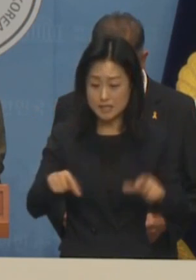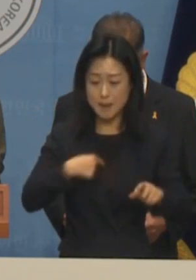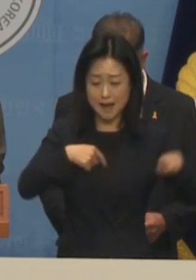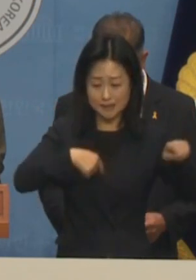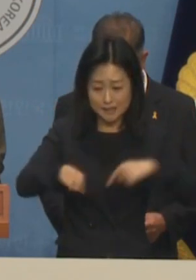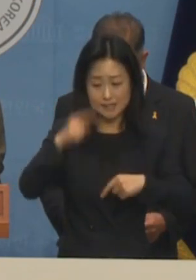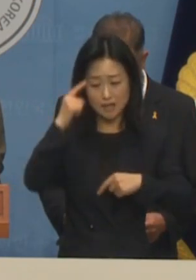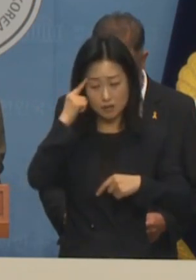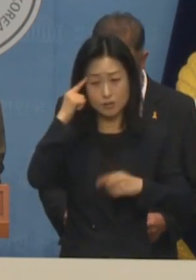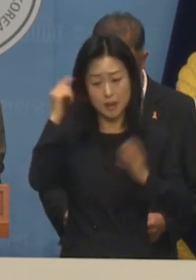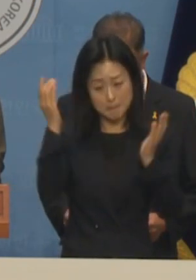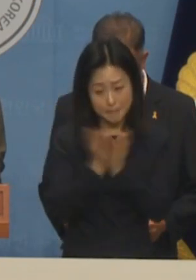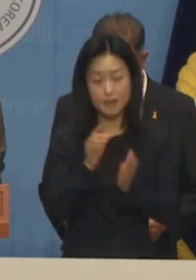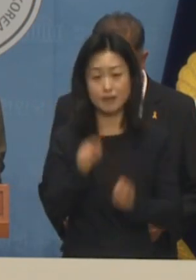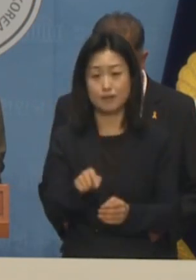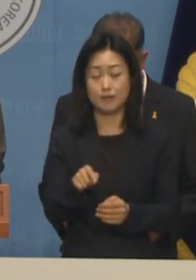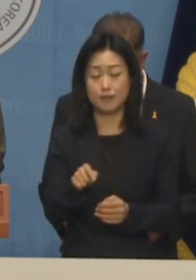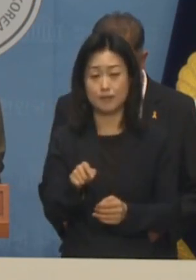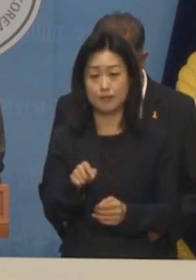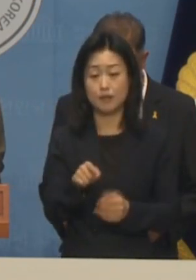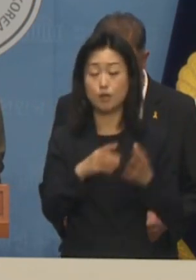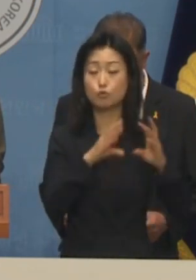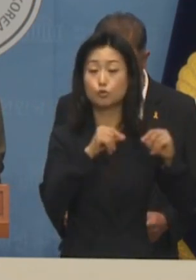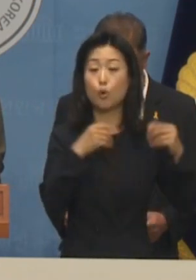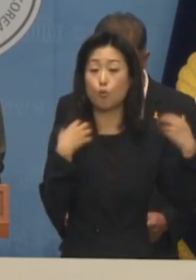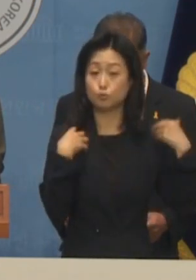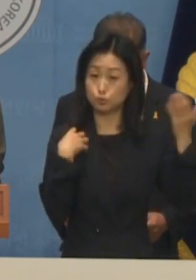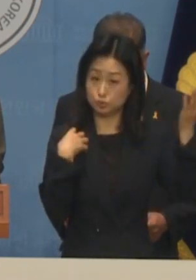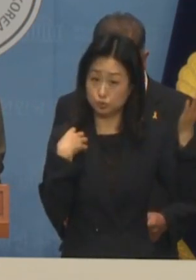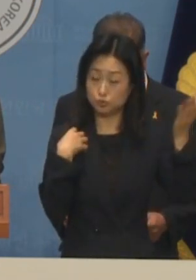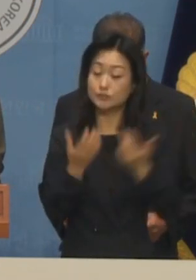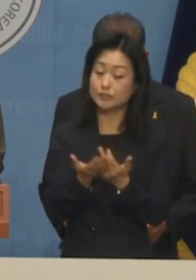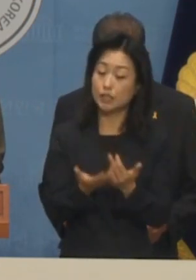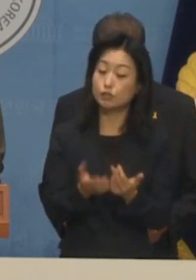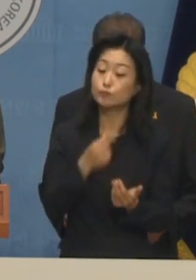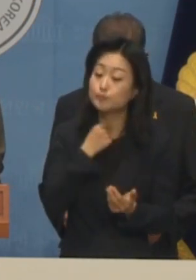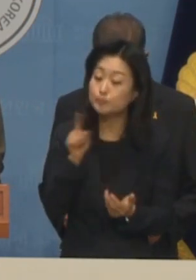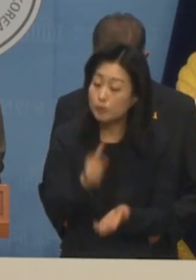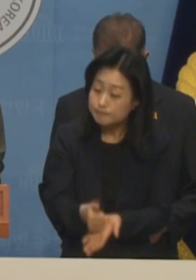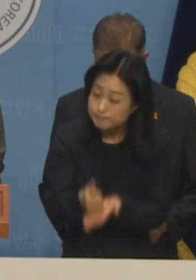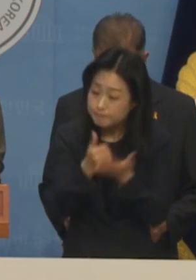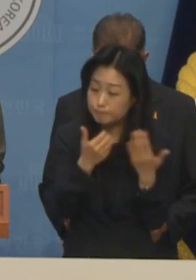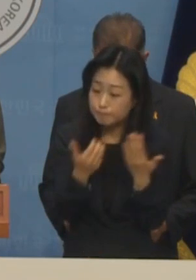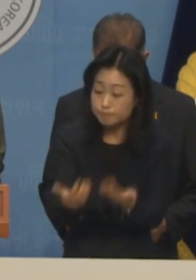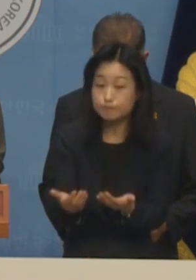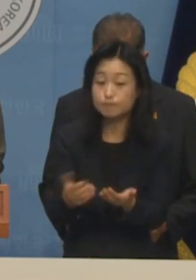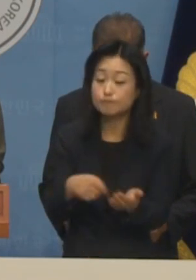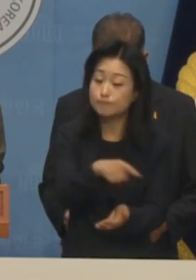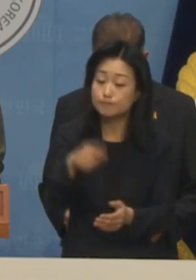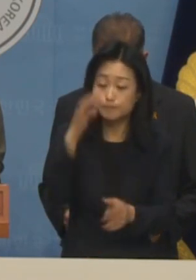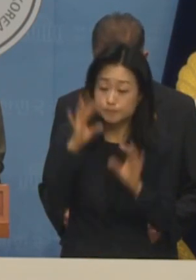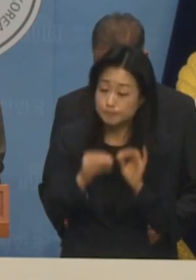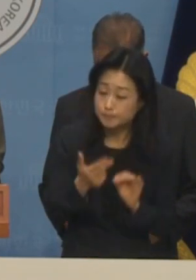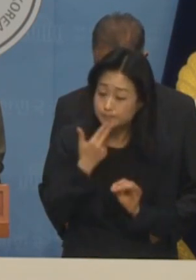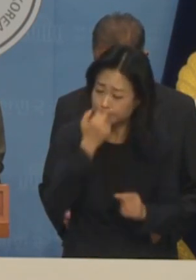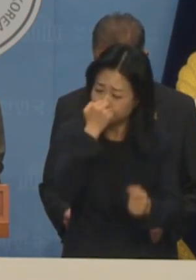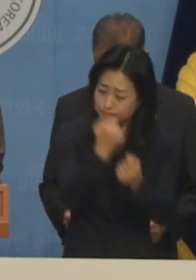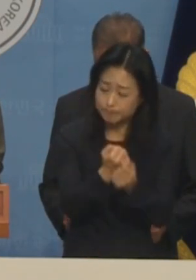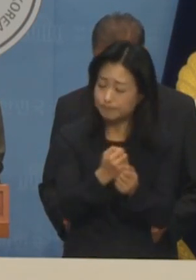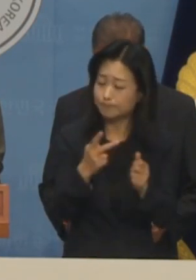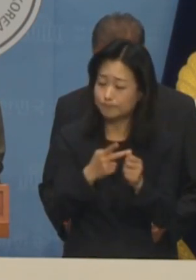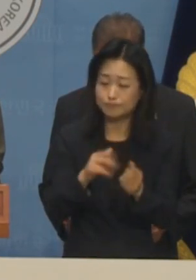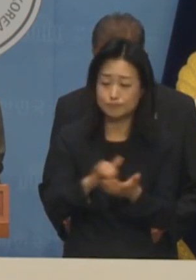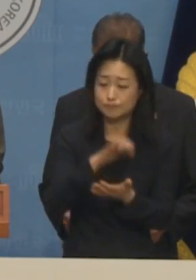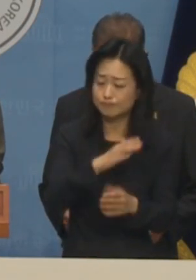지방분권의 정신이다. 그래서 국토부도 제주 도민의 의견을 존중하고 제주 도민의 동의 없이는